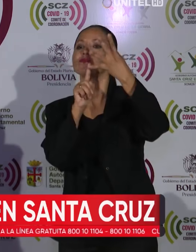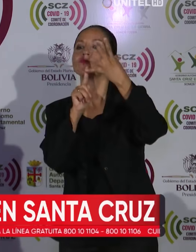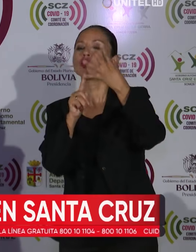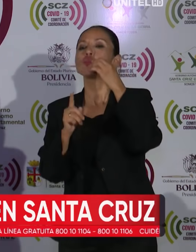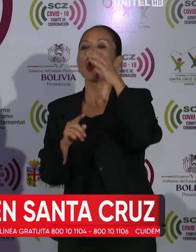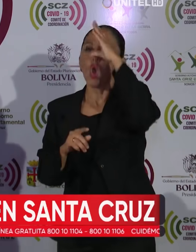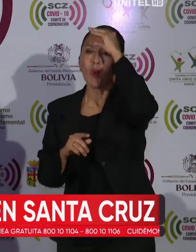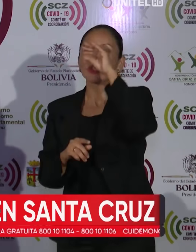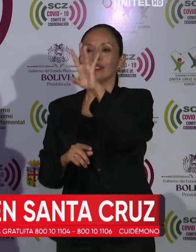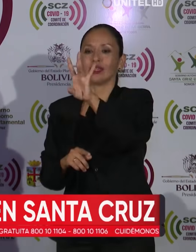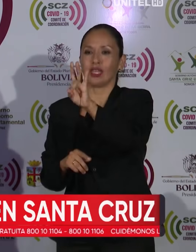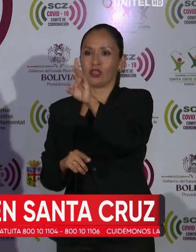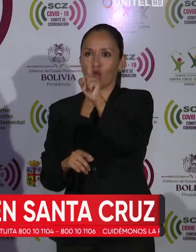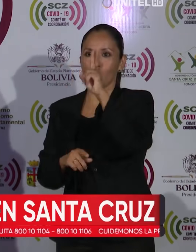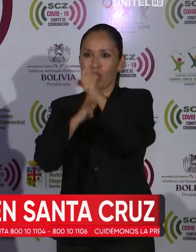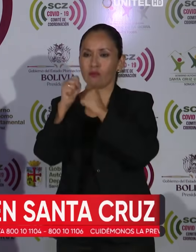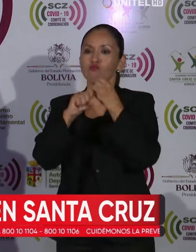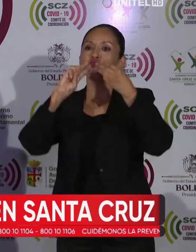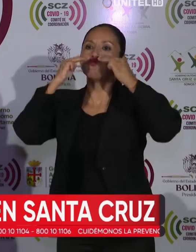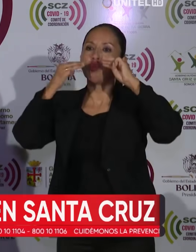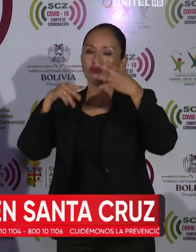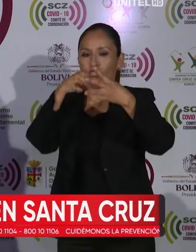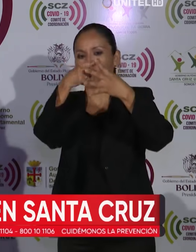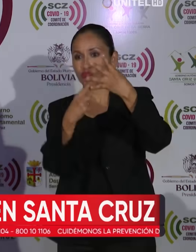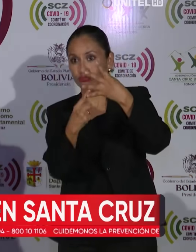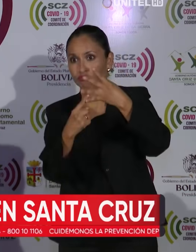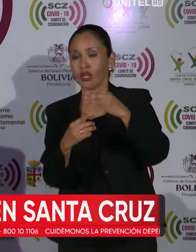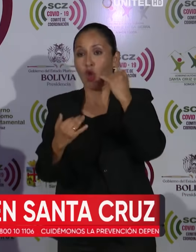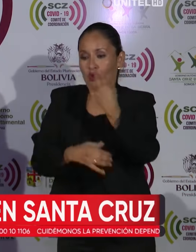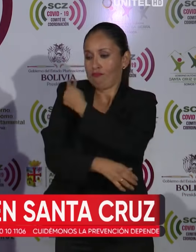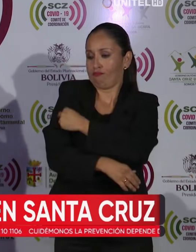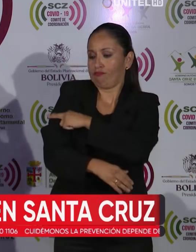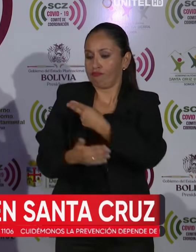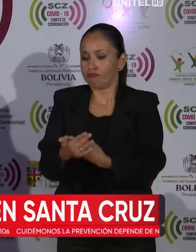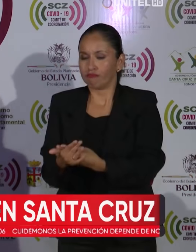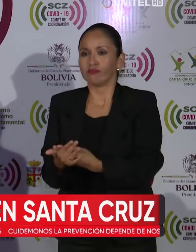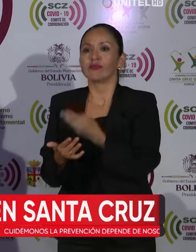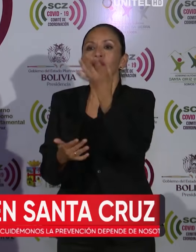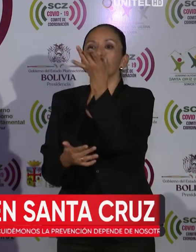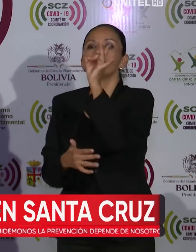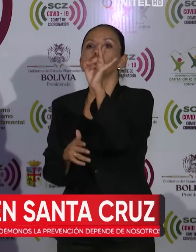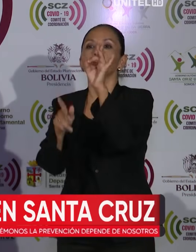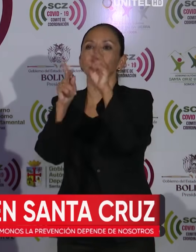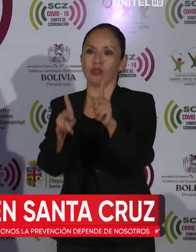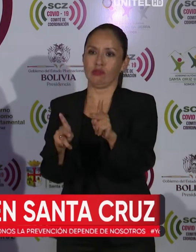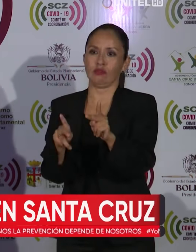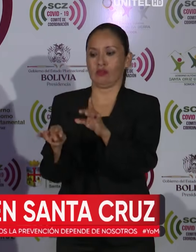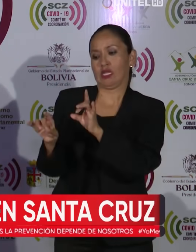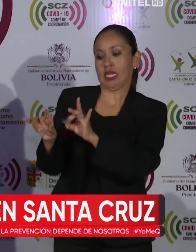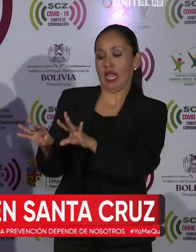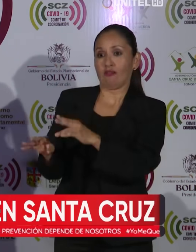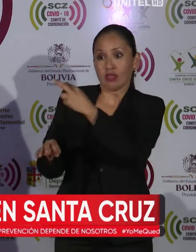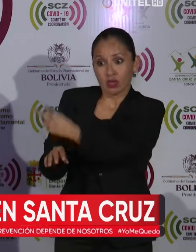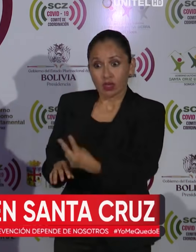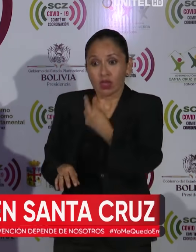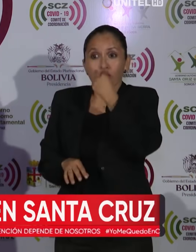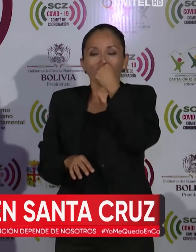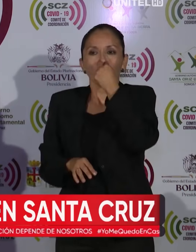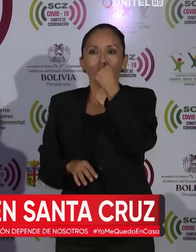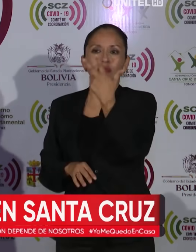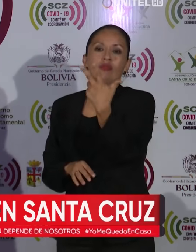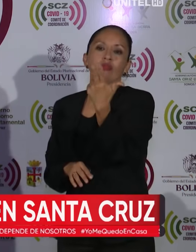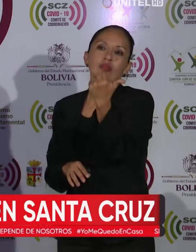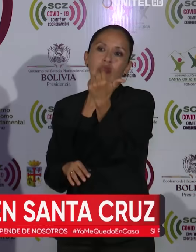de 71 años de Montero. En terapia intensiva tenemos 18 pacientes y entubados tenemos